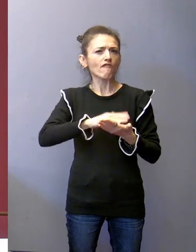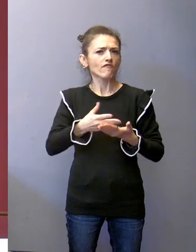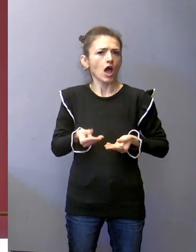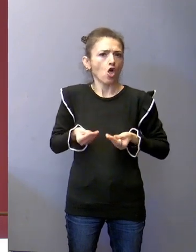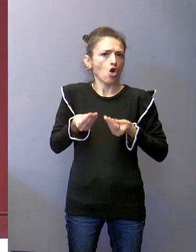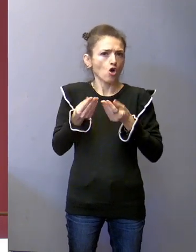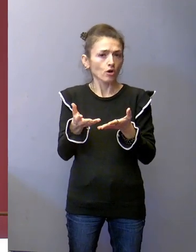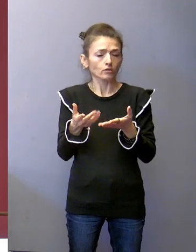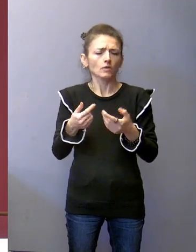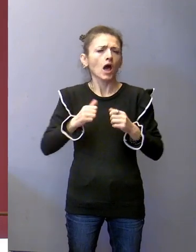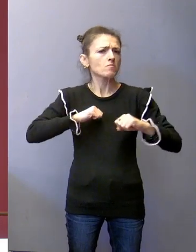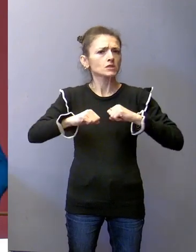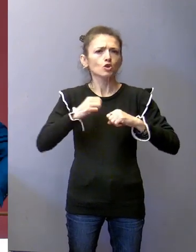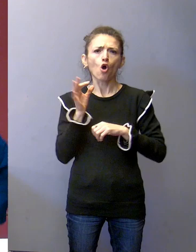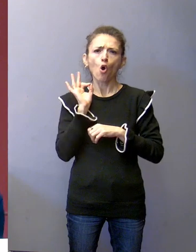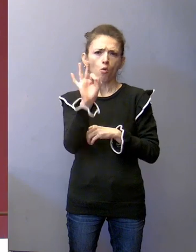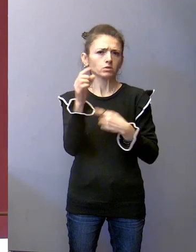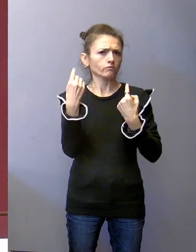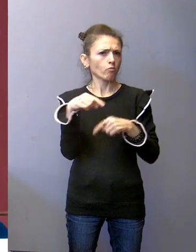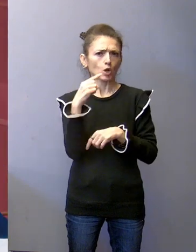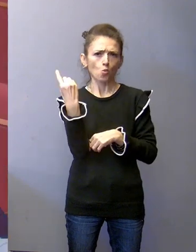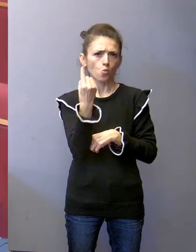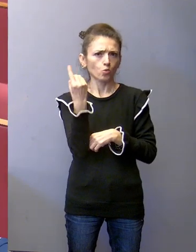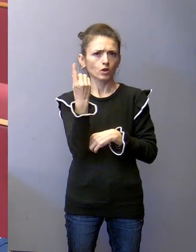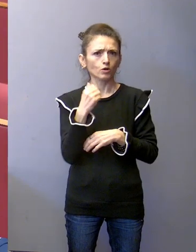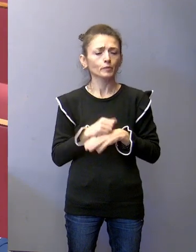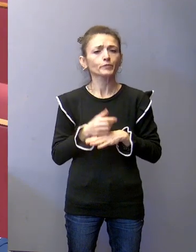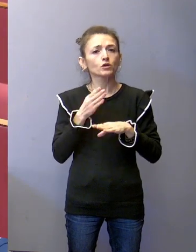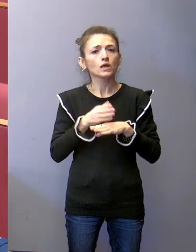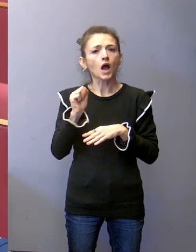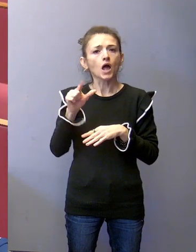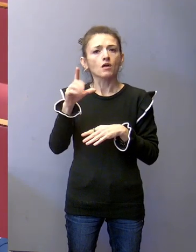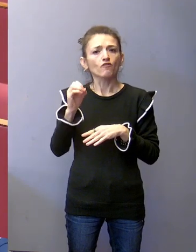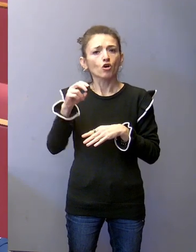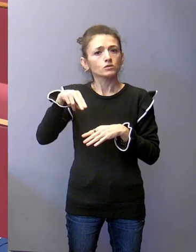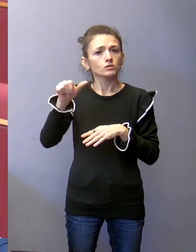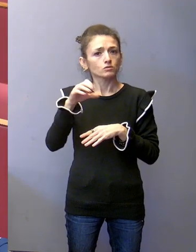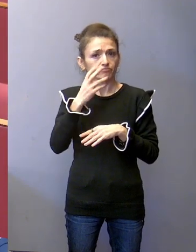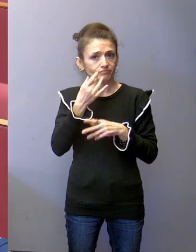questa amministrazione Grazie consigliere Alfonso ci replica